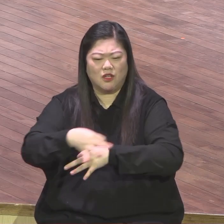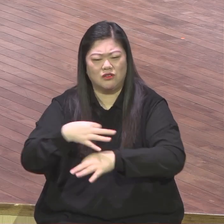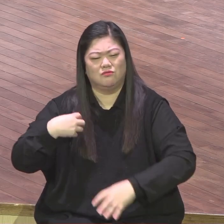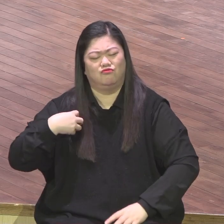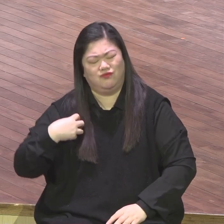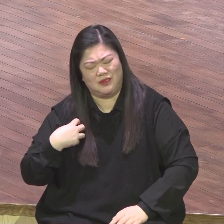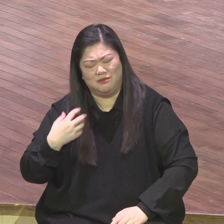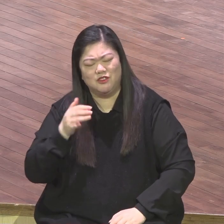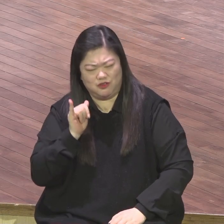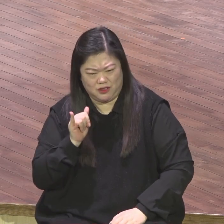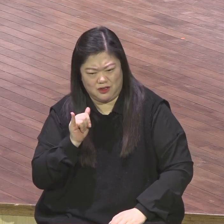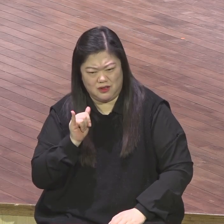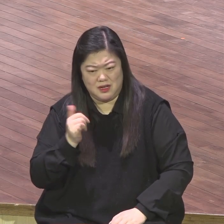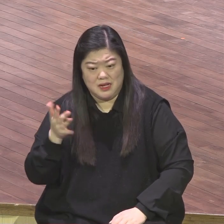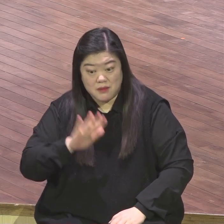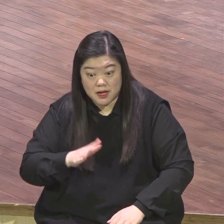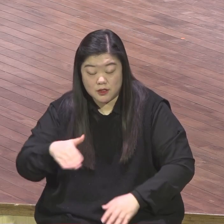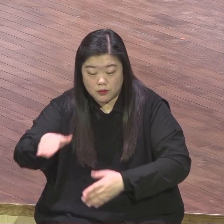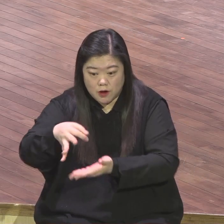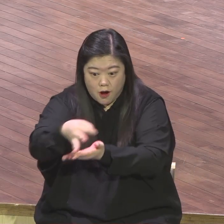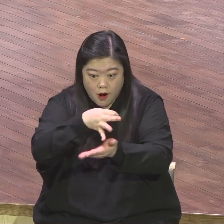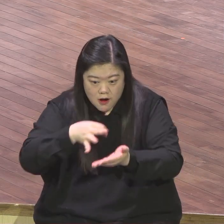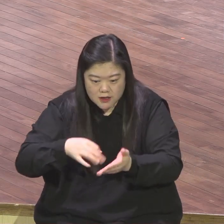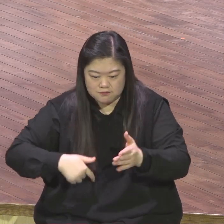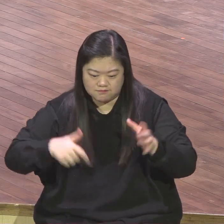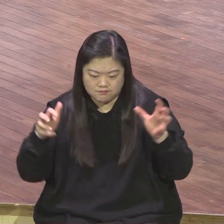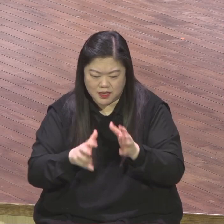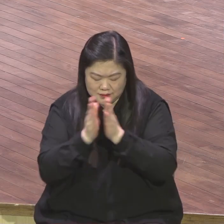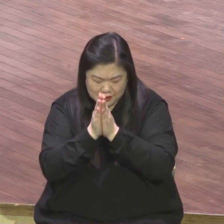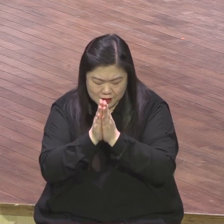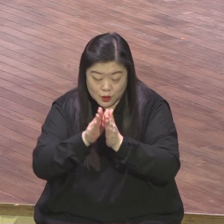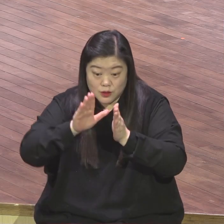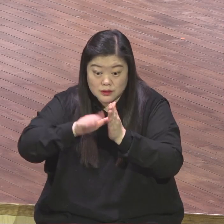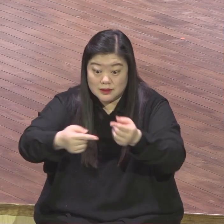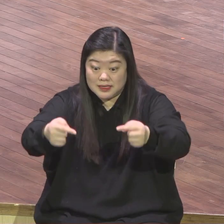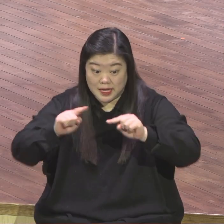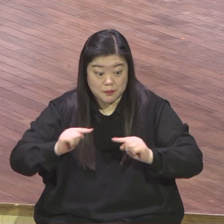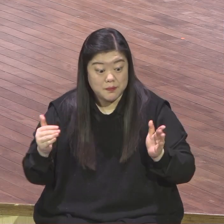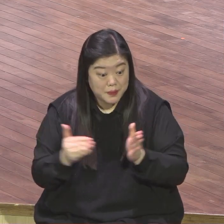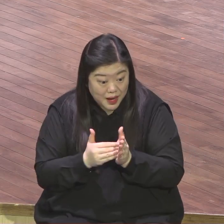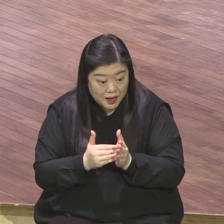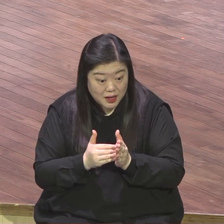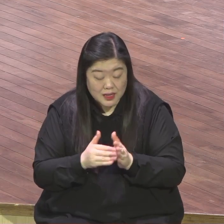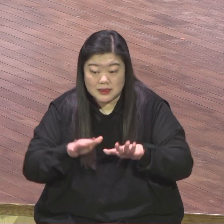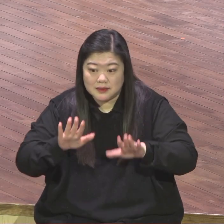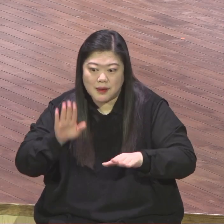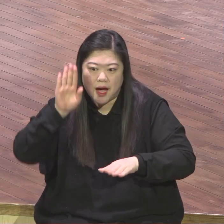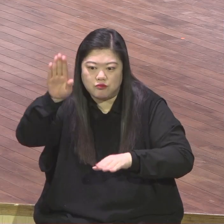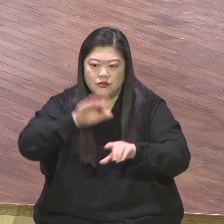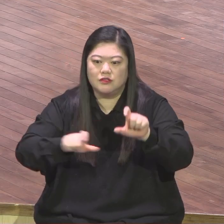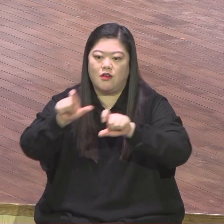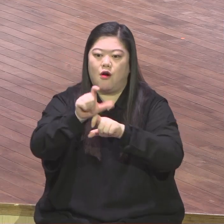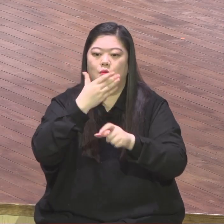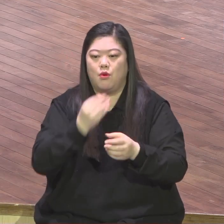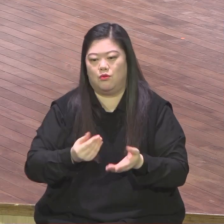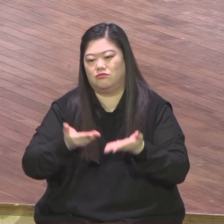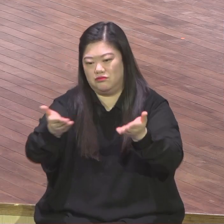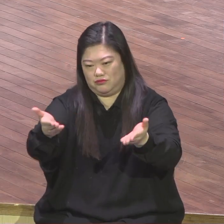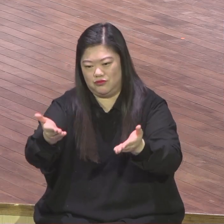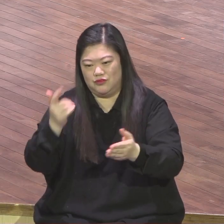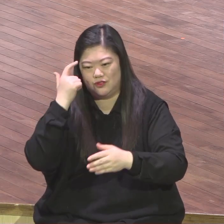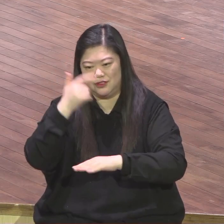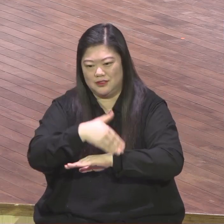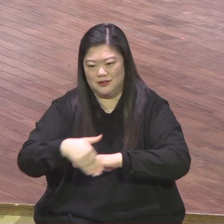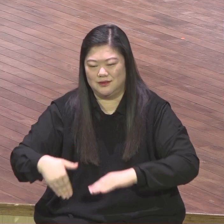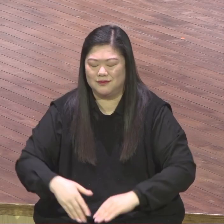5천 정도 세금 없이 맞는 가정되게 하여 주옵소서. 매일 기도하고 있어요. 매일 기도. 신문들 거두게 되지요. 구원은